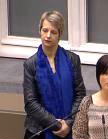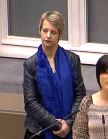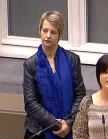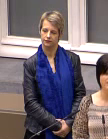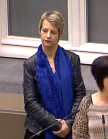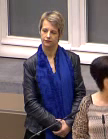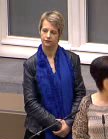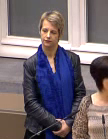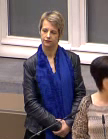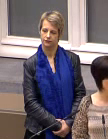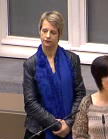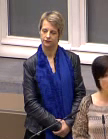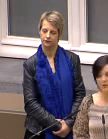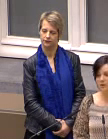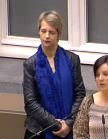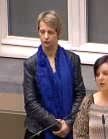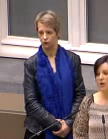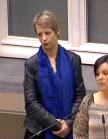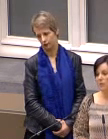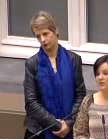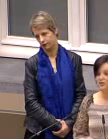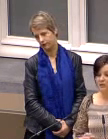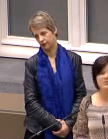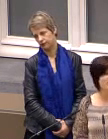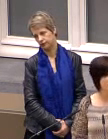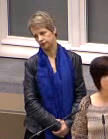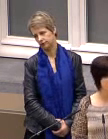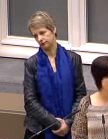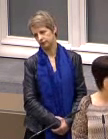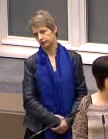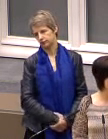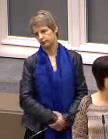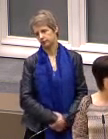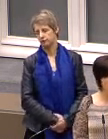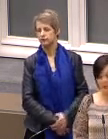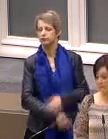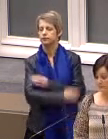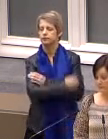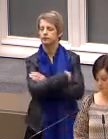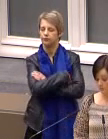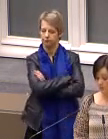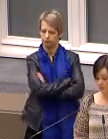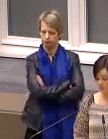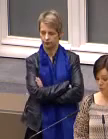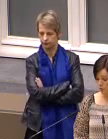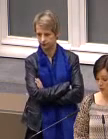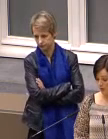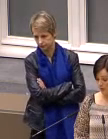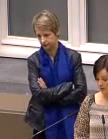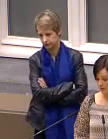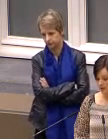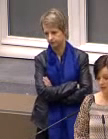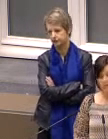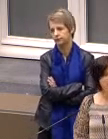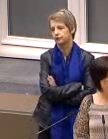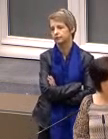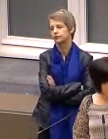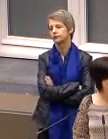in dit dossier, maar ook in andere, bijvoorbeeld het Vlaams Expertisecentrum, dat we ook wel allemaal kennen, dat dit kan